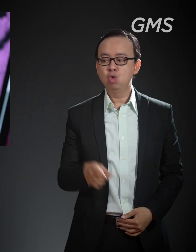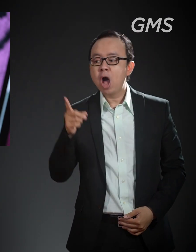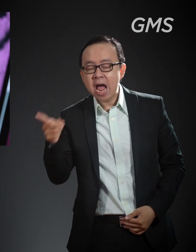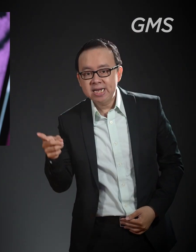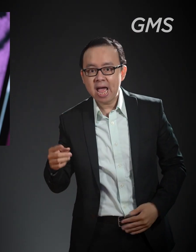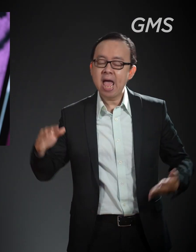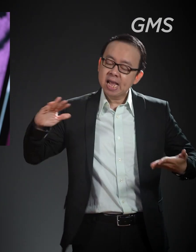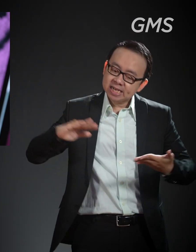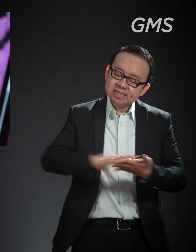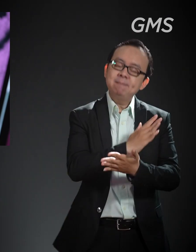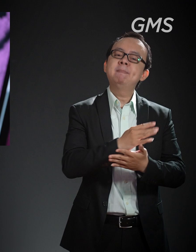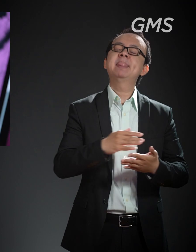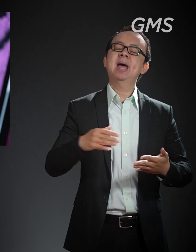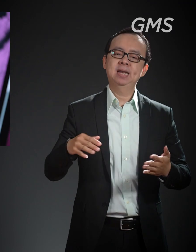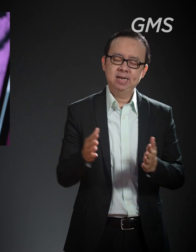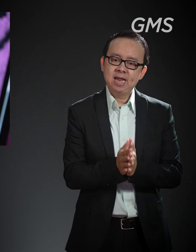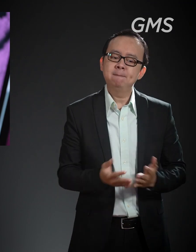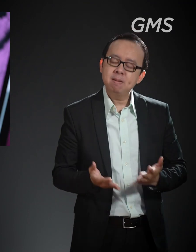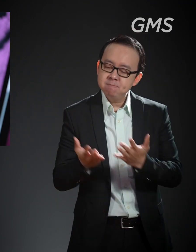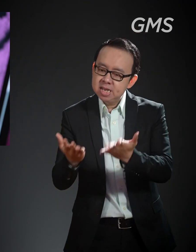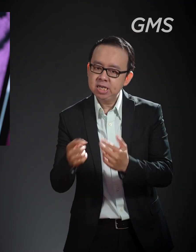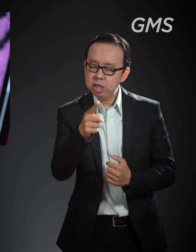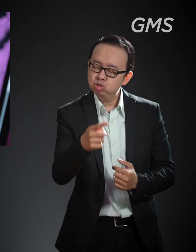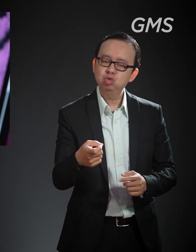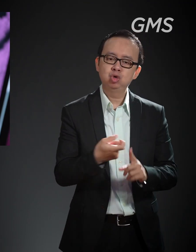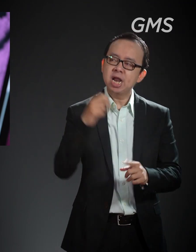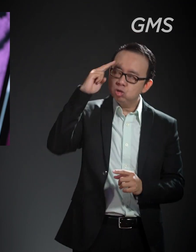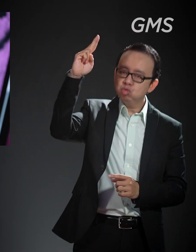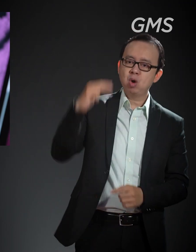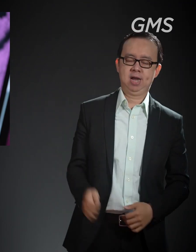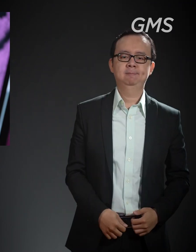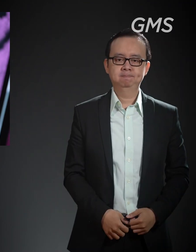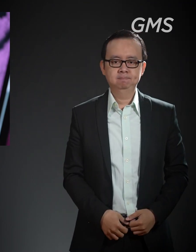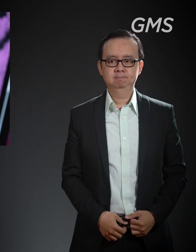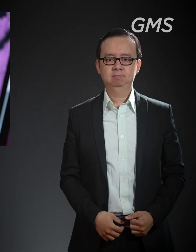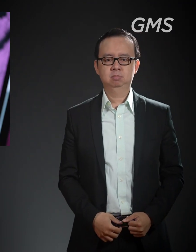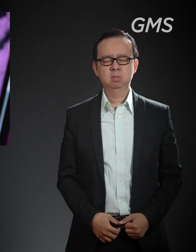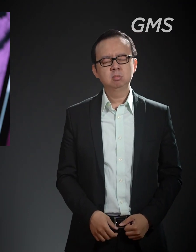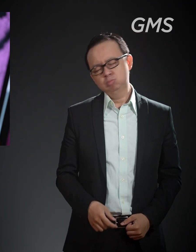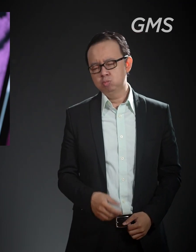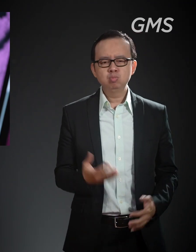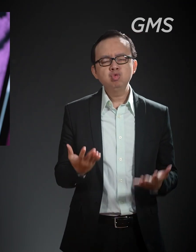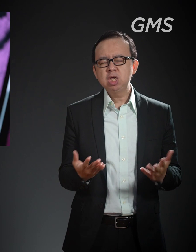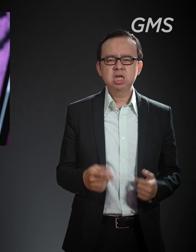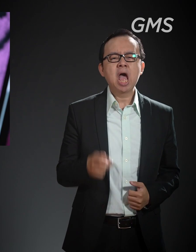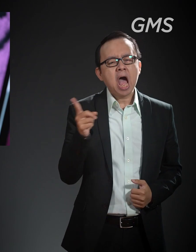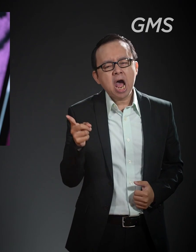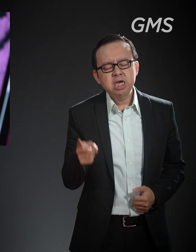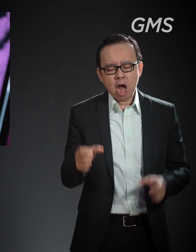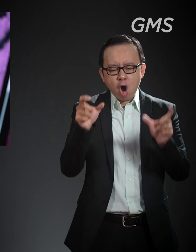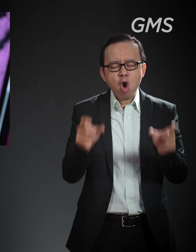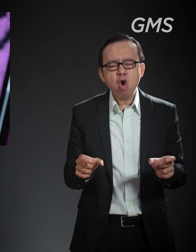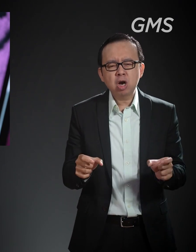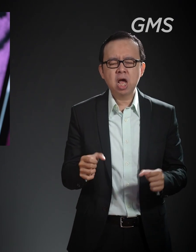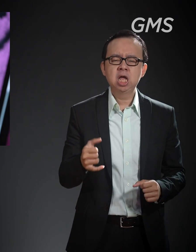memberi adalah kasih karunia Allah. Sebab ada orang yang punya kemauan